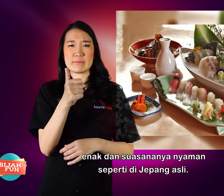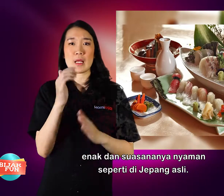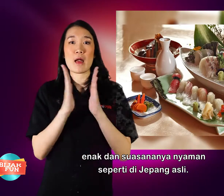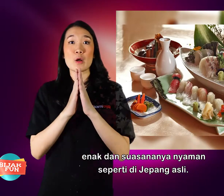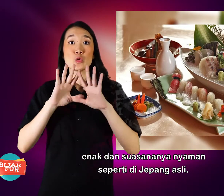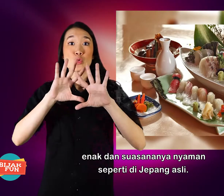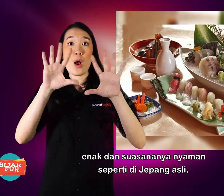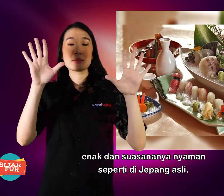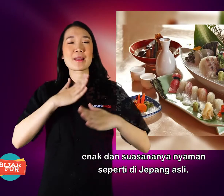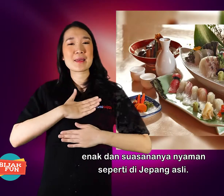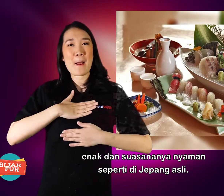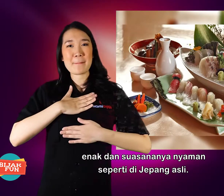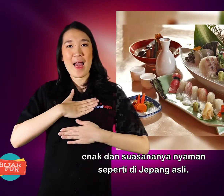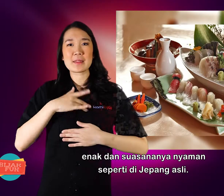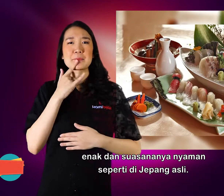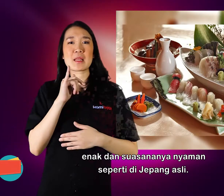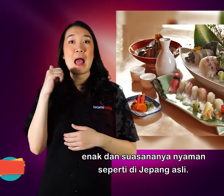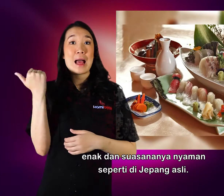dan suasananya nyaman seperti di Jepang asli.